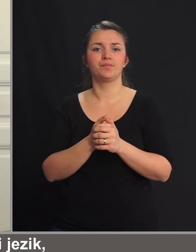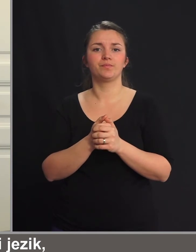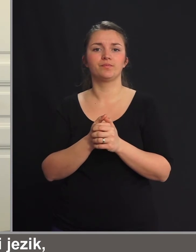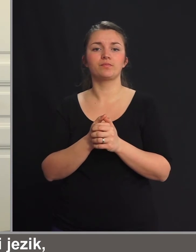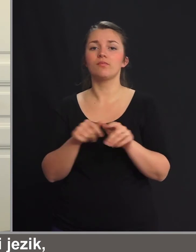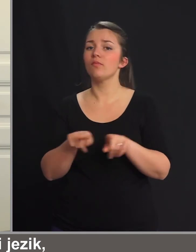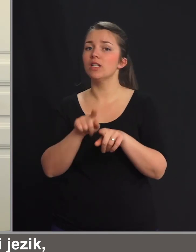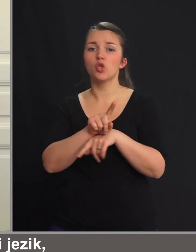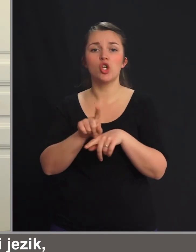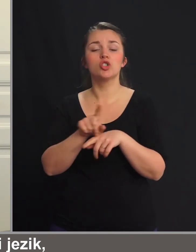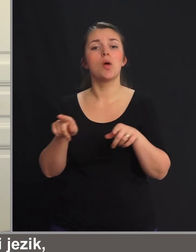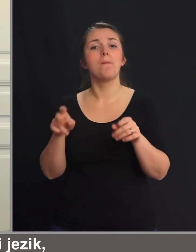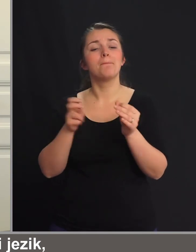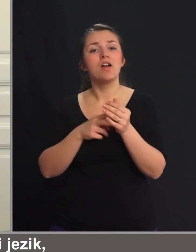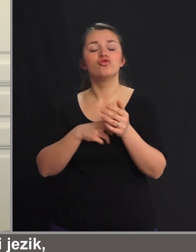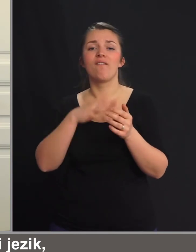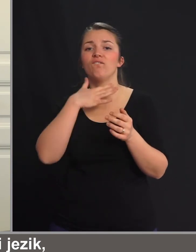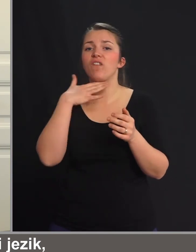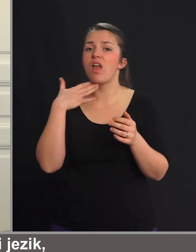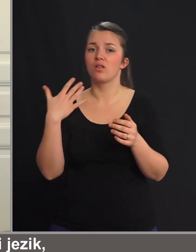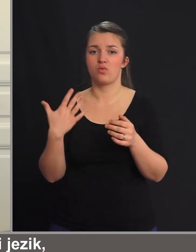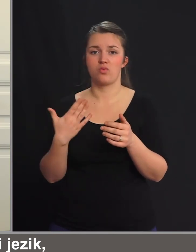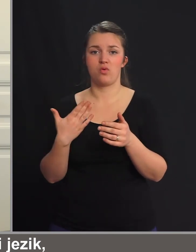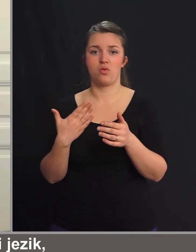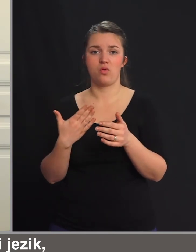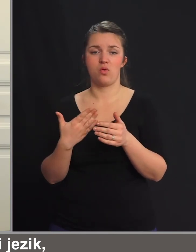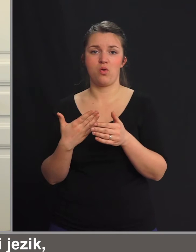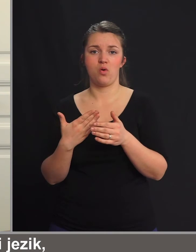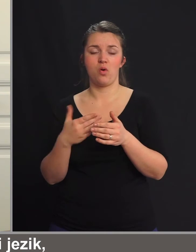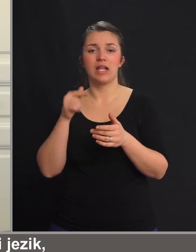jezika. Hkrati je pa še veliko